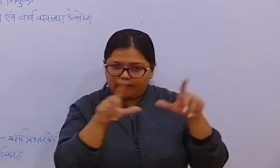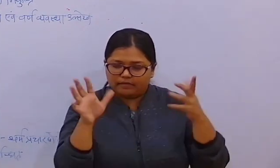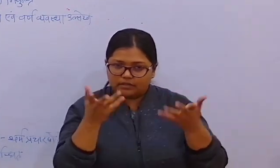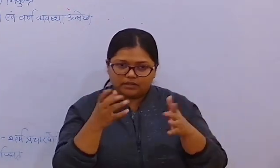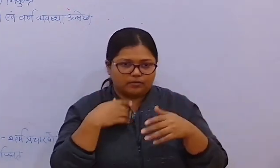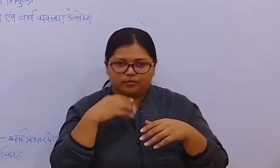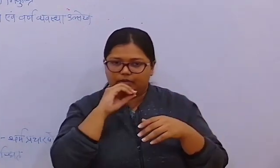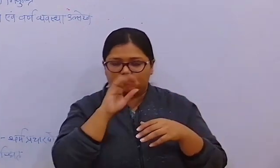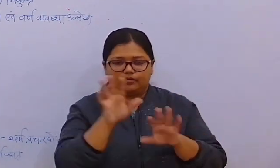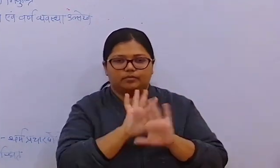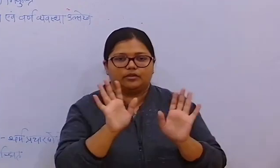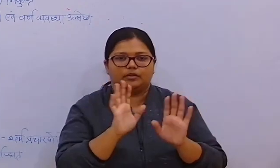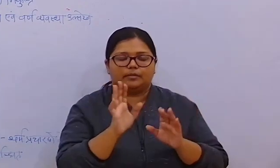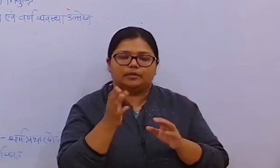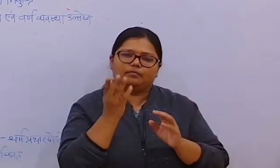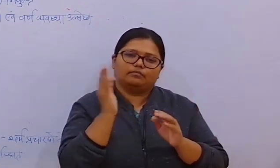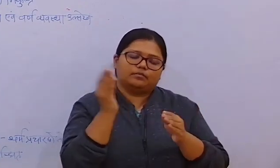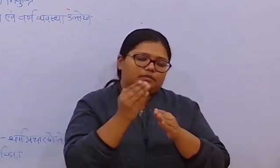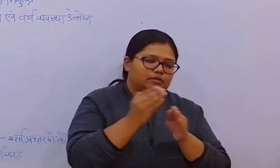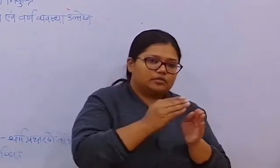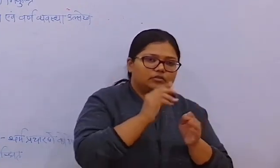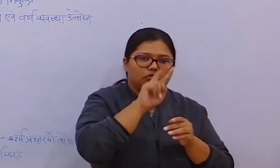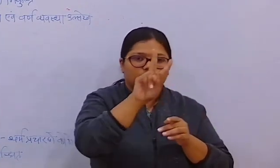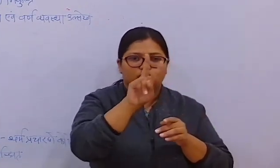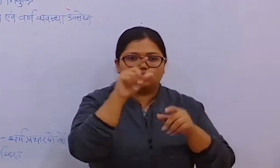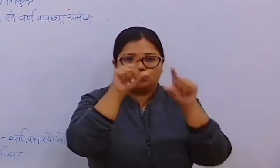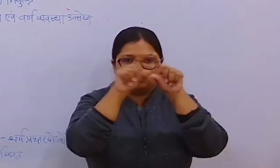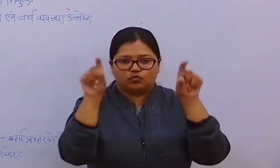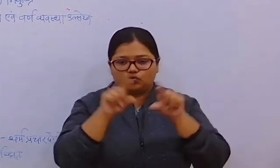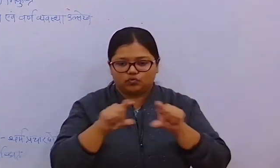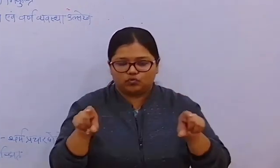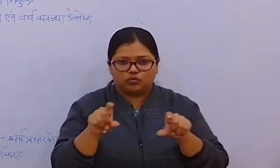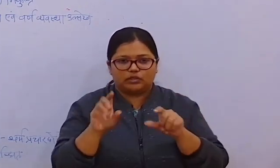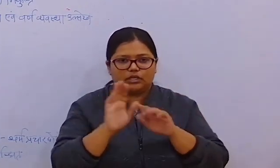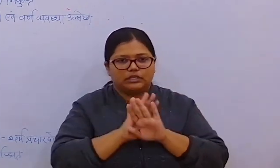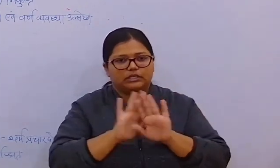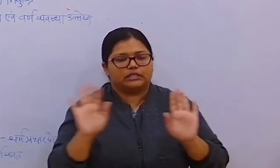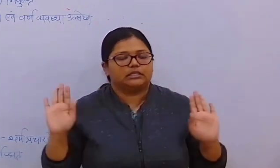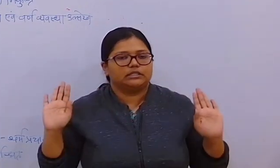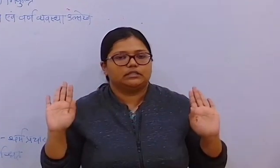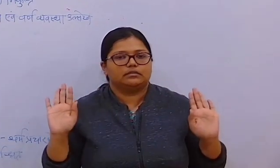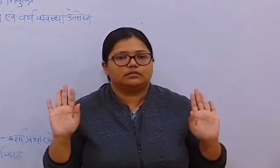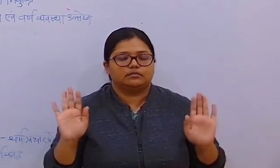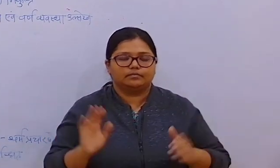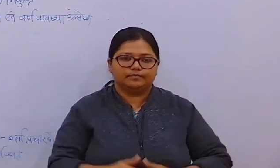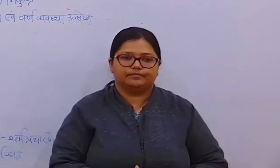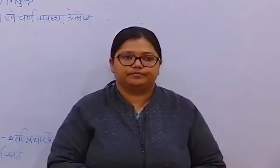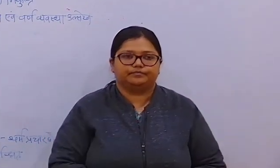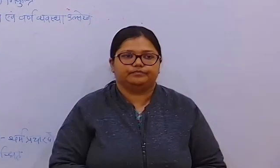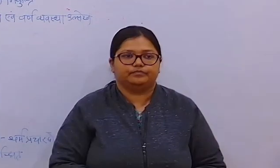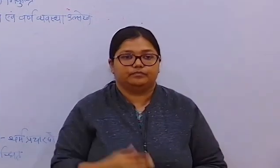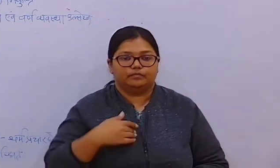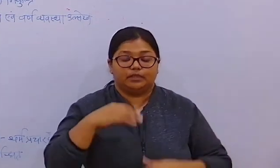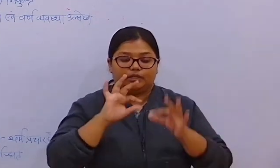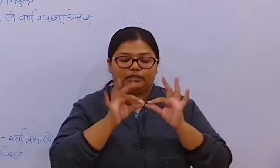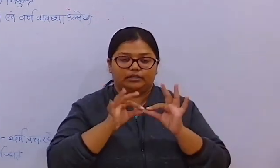चलो सबसे पहले लिख लो अशोक के शिलालेखों की लिपि,